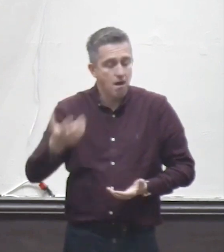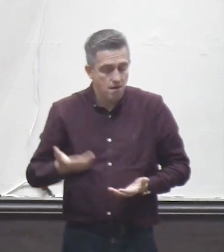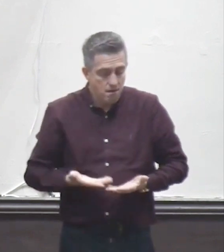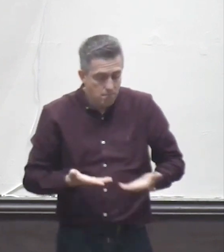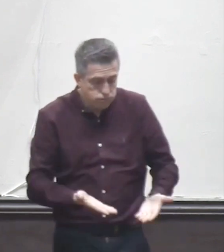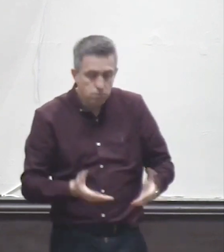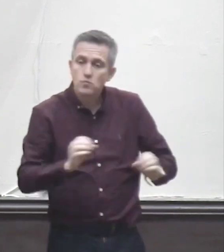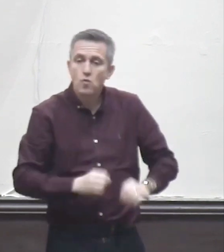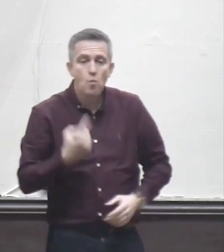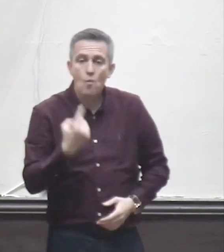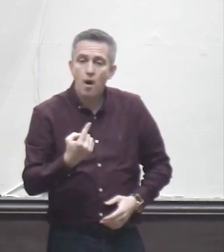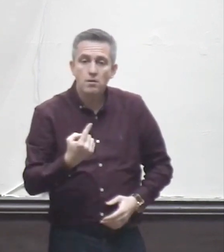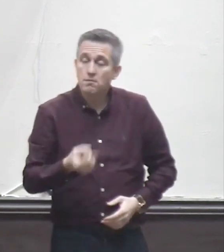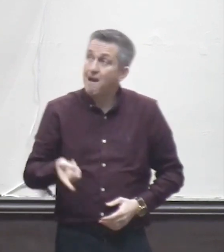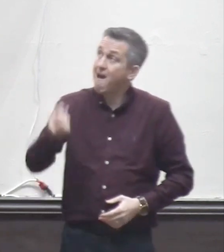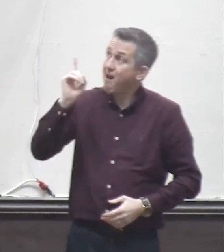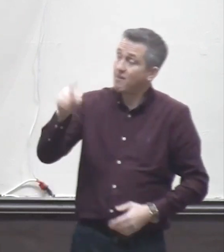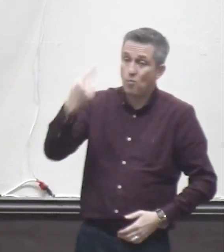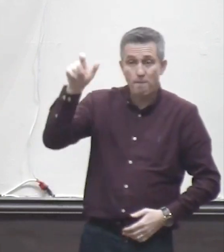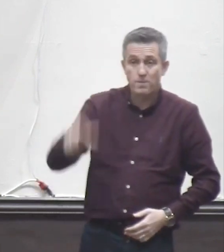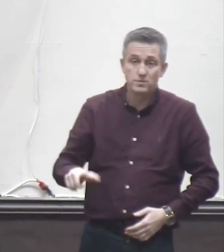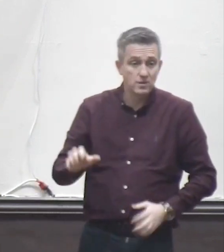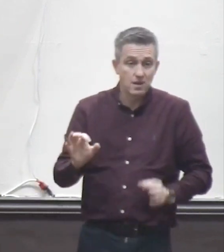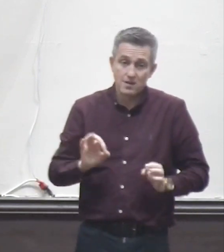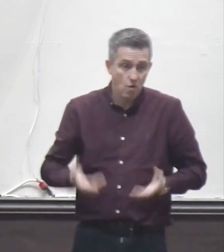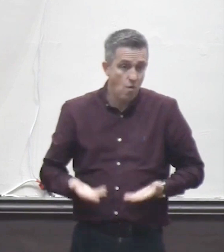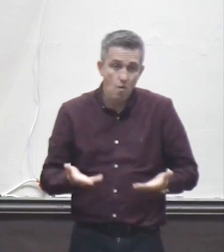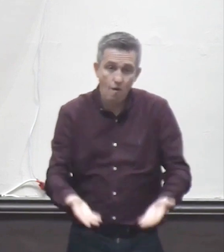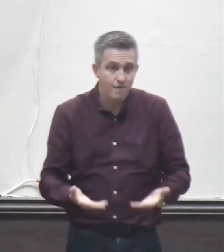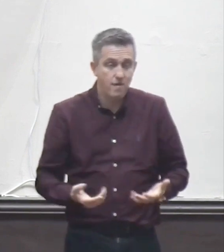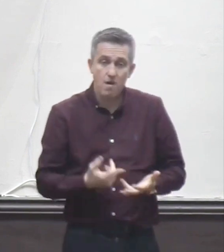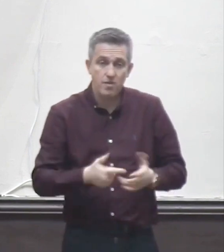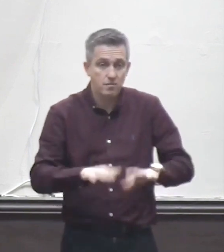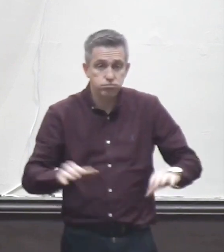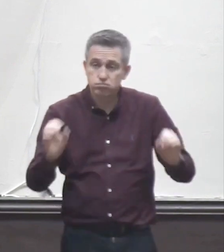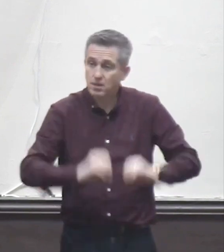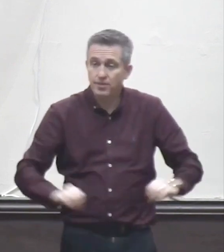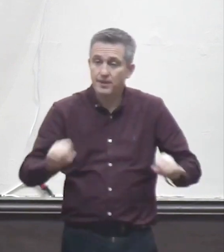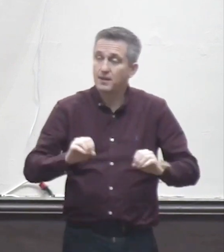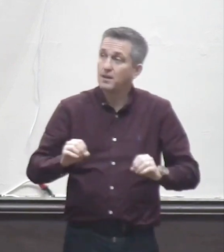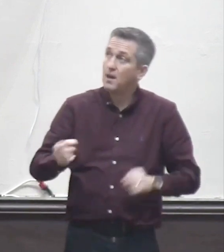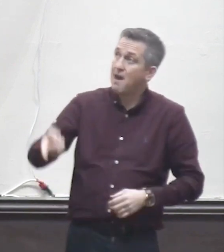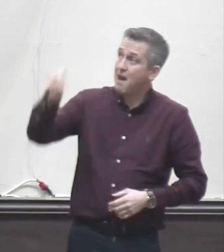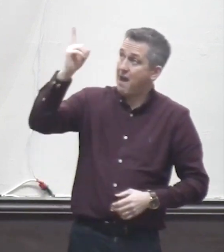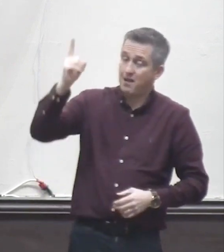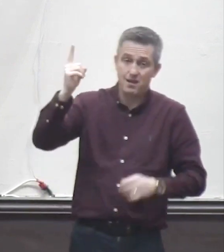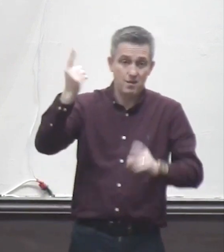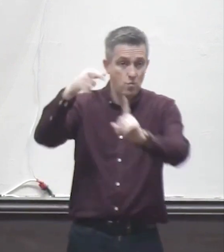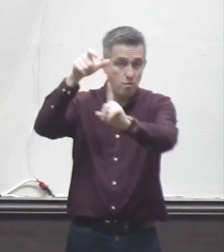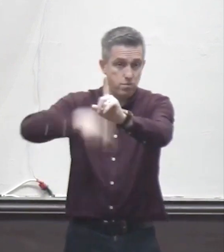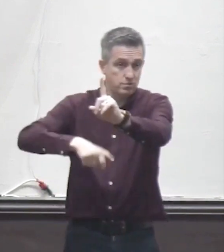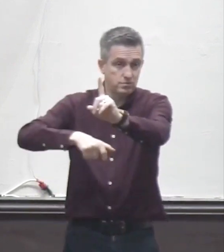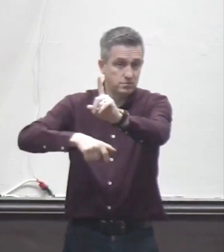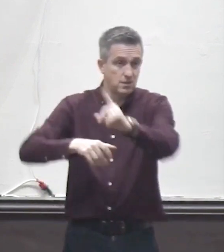came from no one. وَلَمْ يَكُلْ لَهُ كُفُوًا أَحَدْ, And there is no one like Allah Azza wa